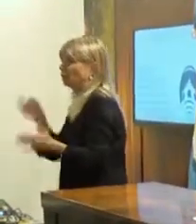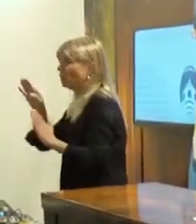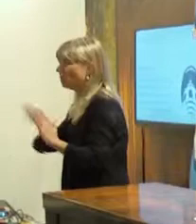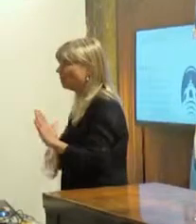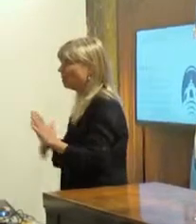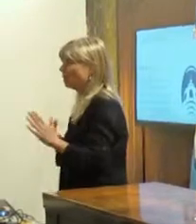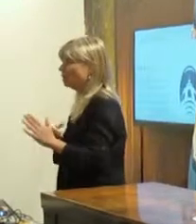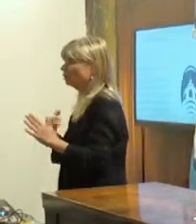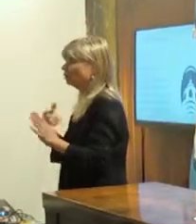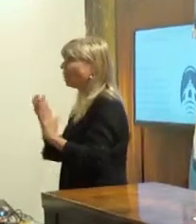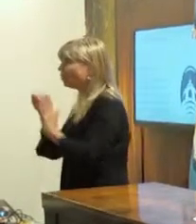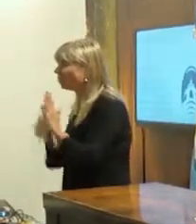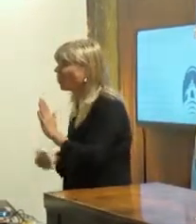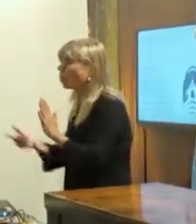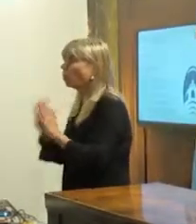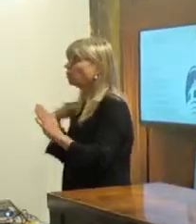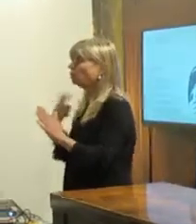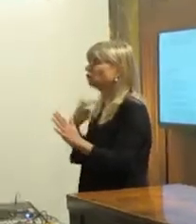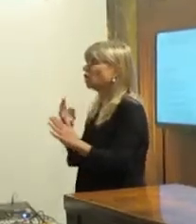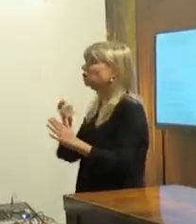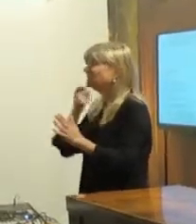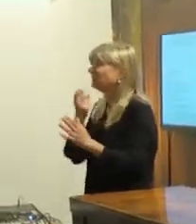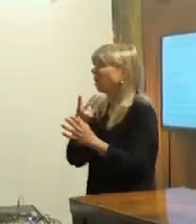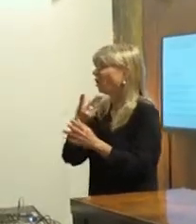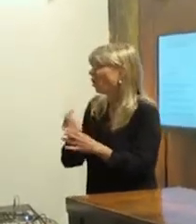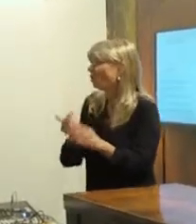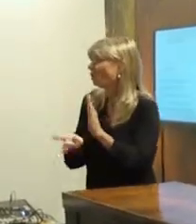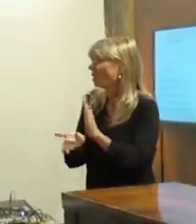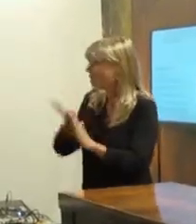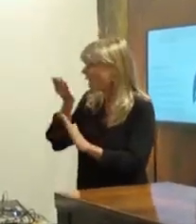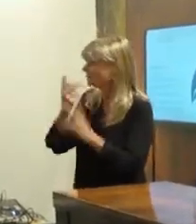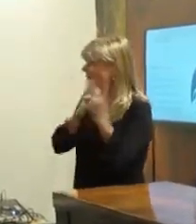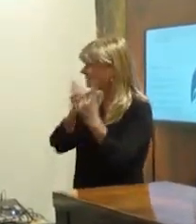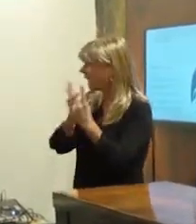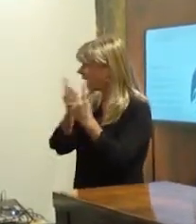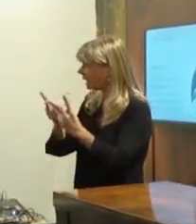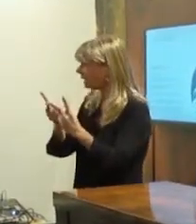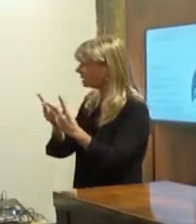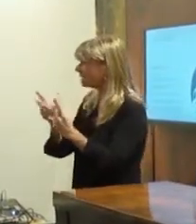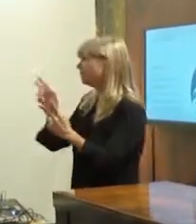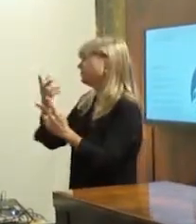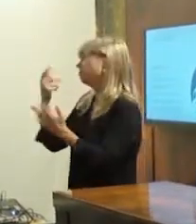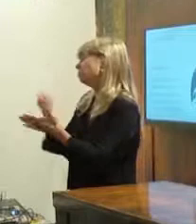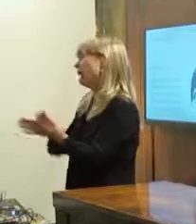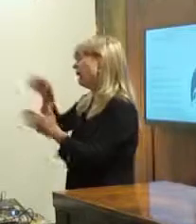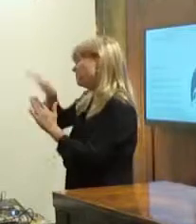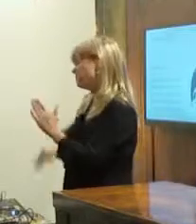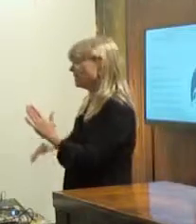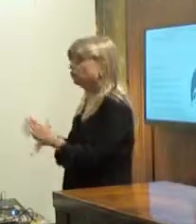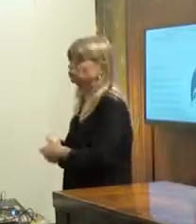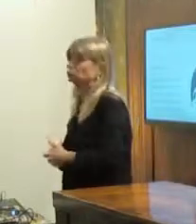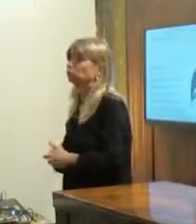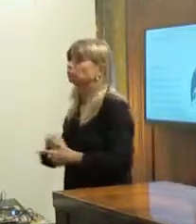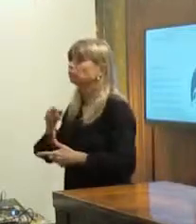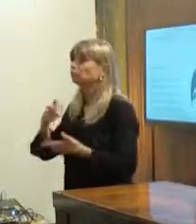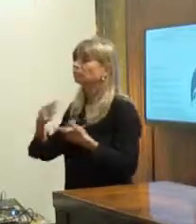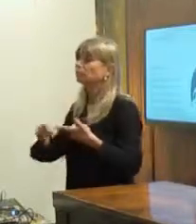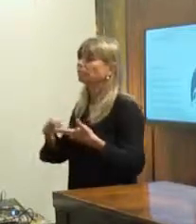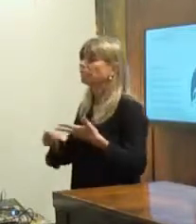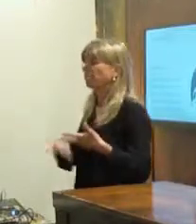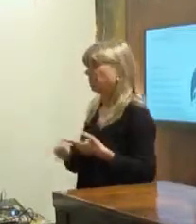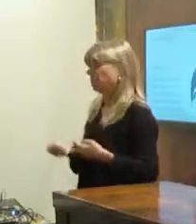un descuento por comprar mayor cantidad de viajes o de pasajes en el subte. Estas cosas nos parecen